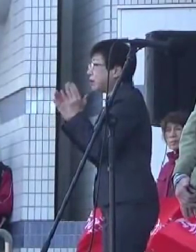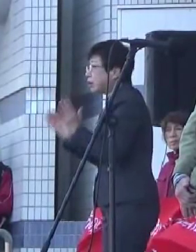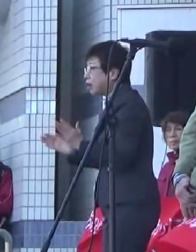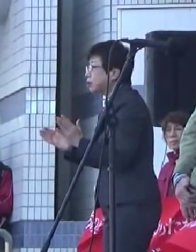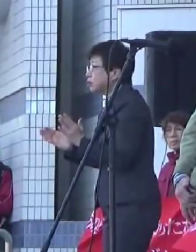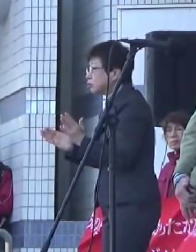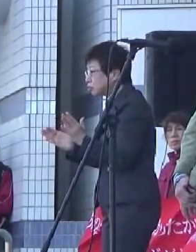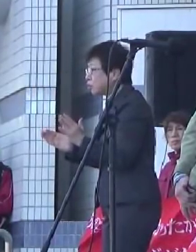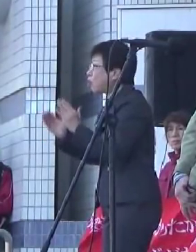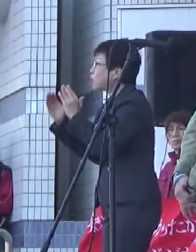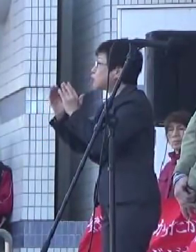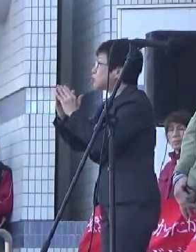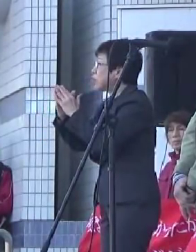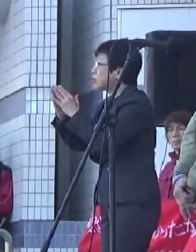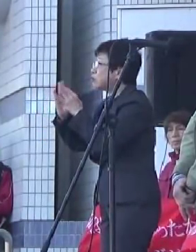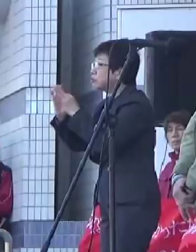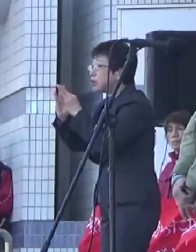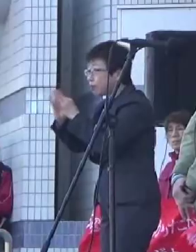宅に対しても